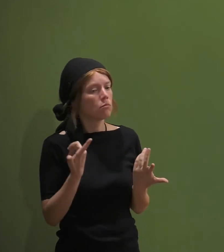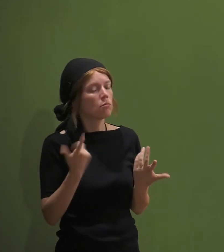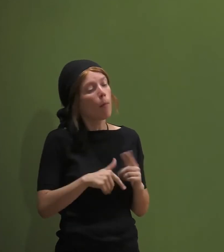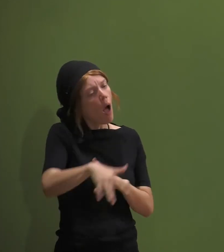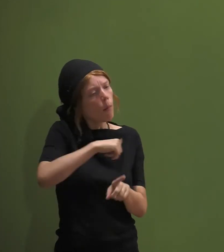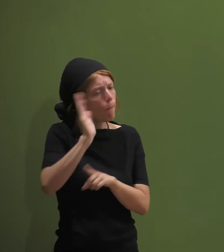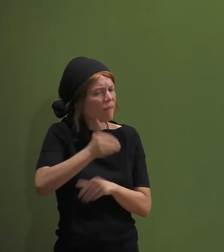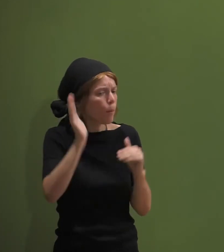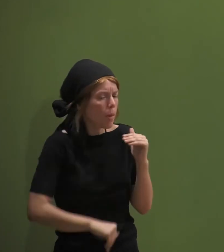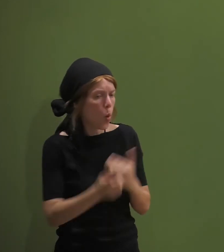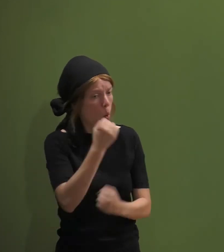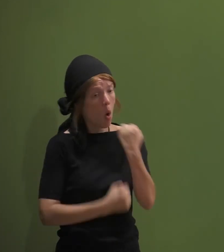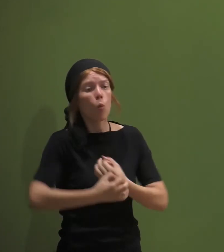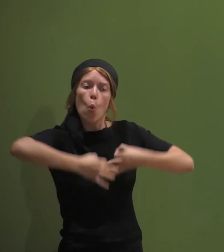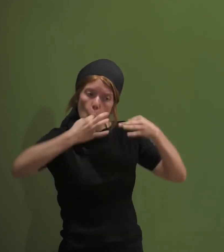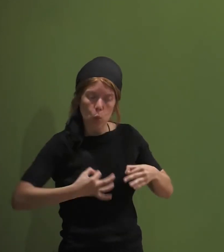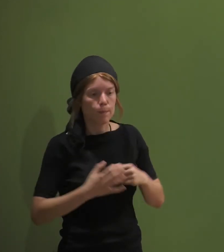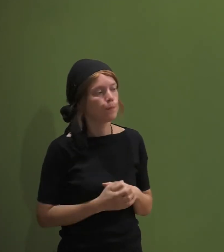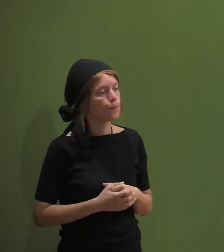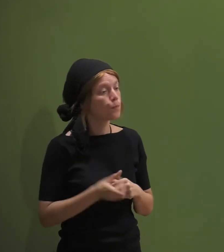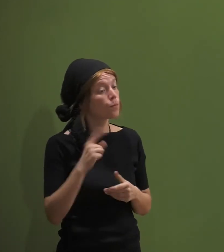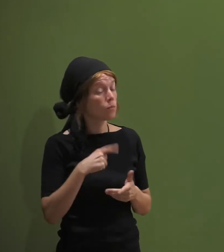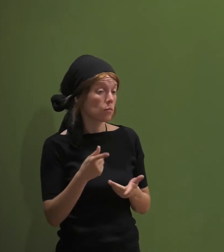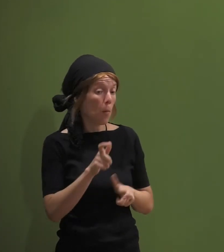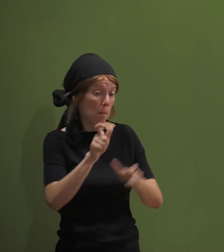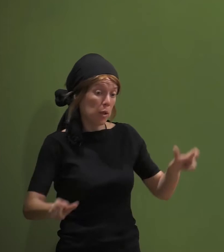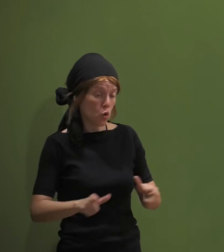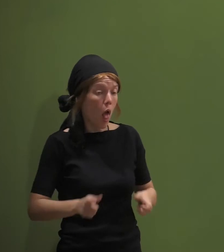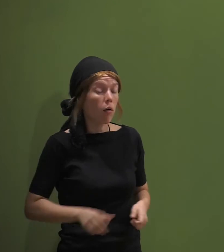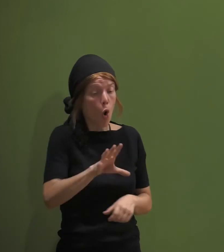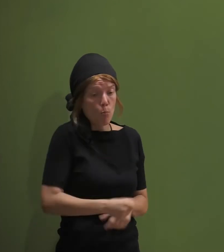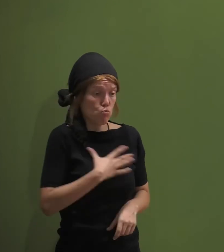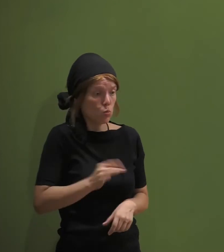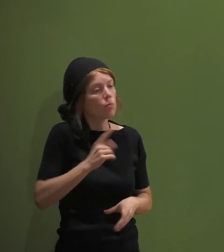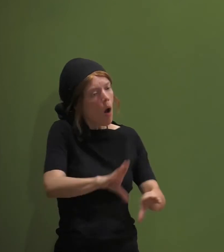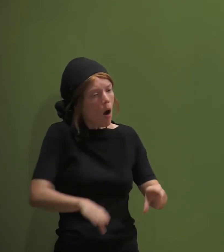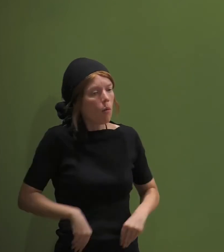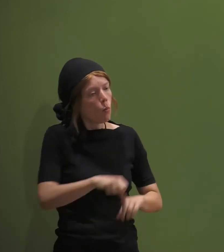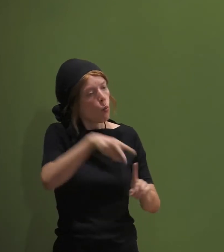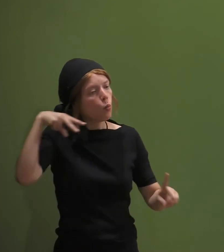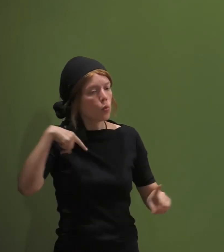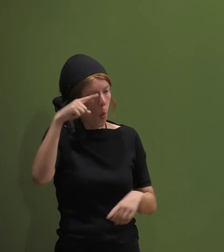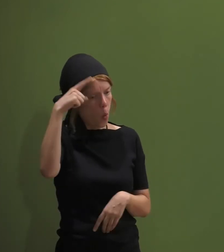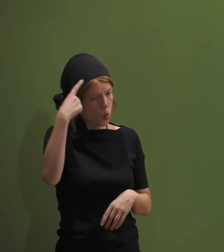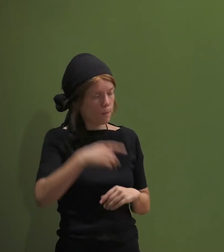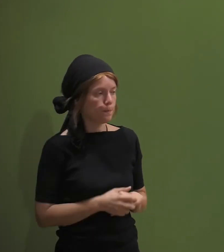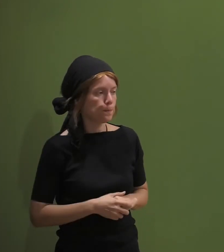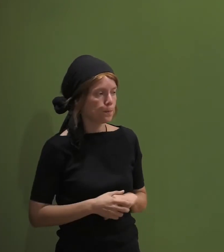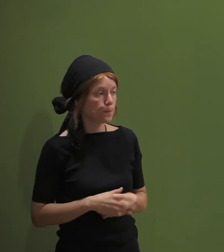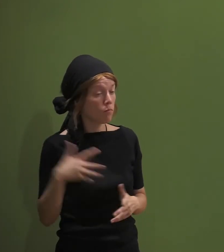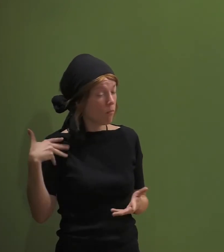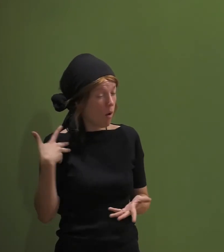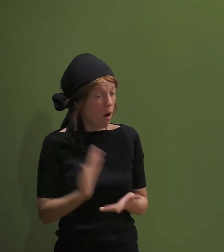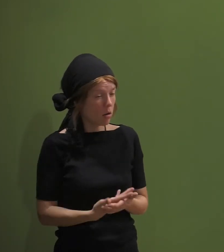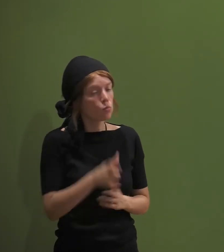impacto ambiental, económicamente justas, asequibles para los consumidores y aceptables desde un punto de vista cultural. Hasta